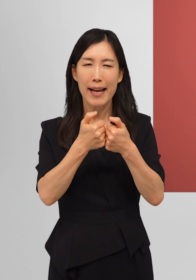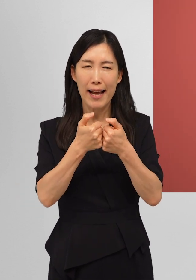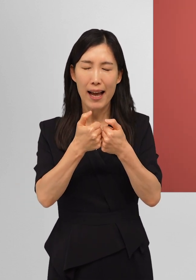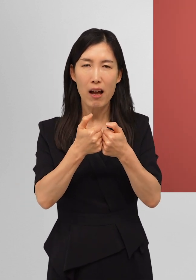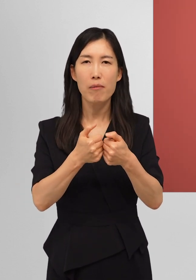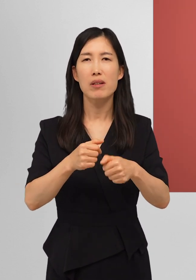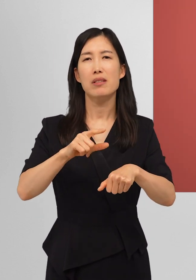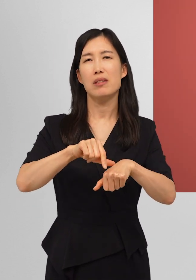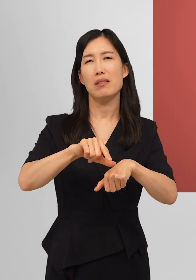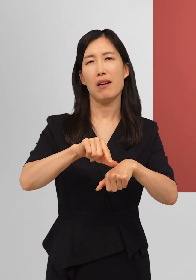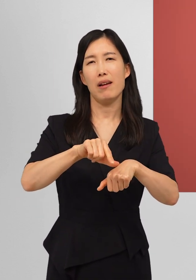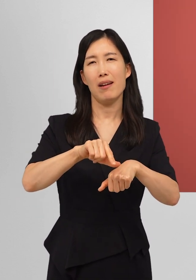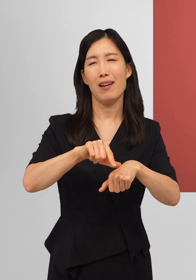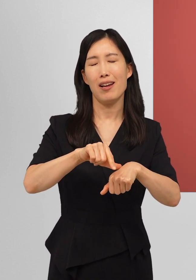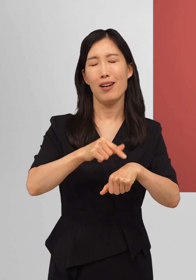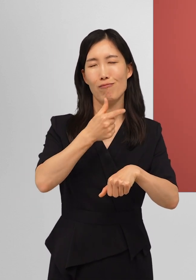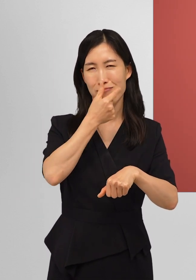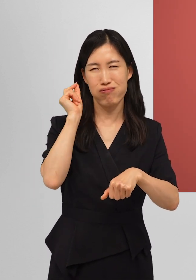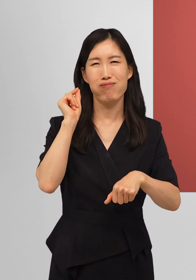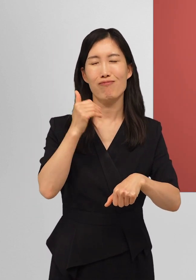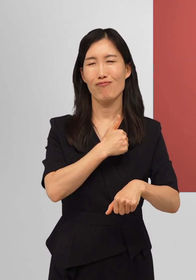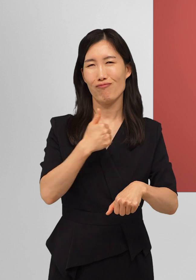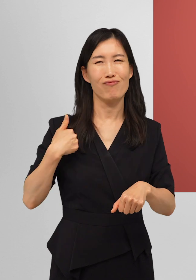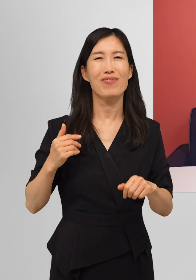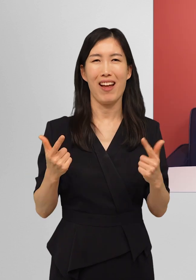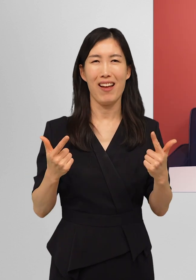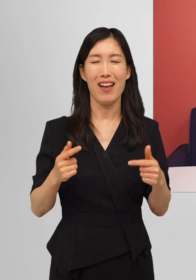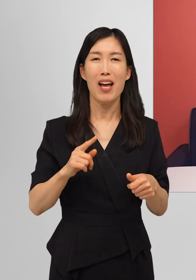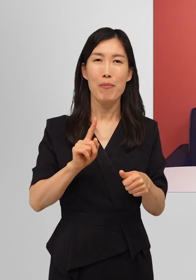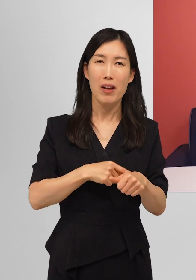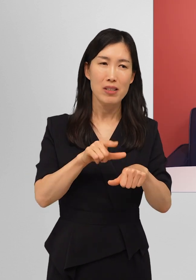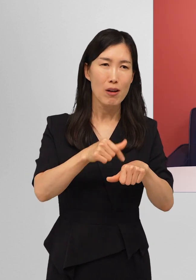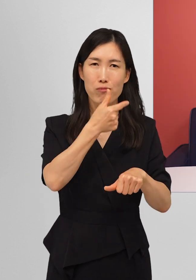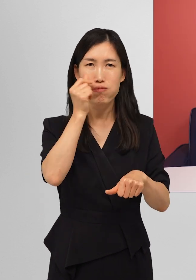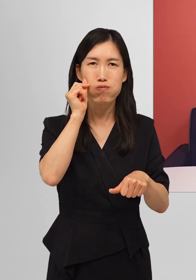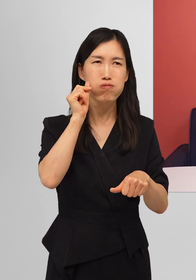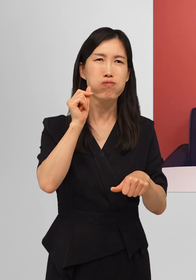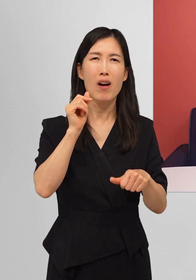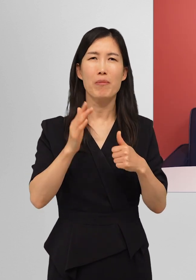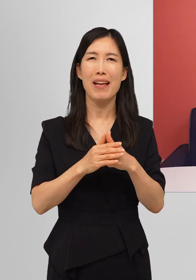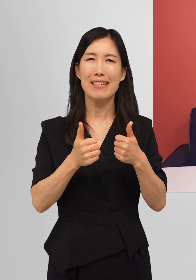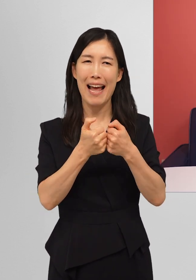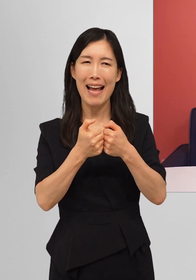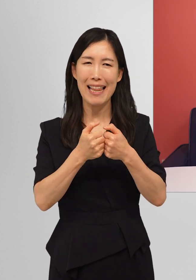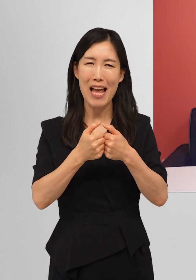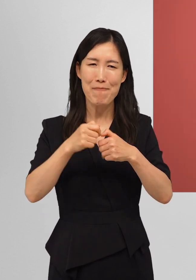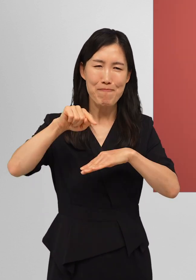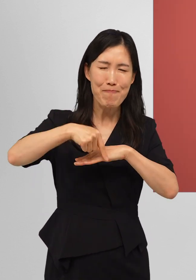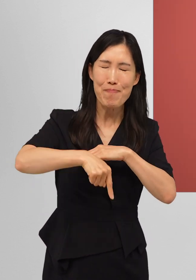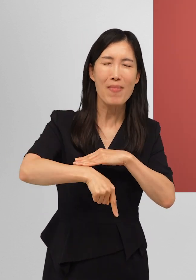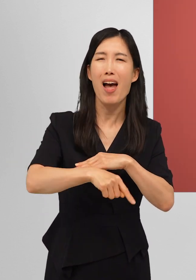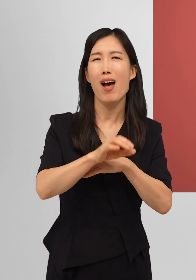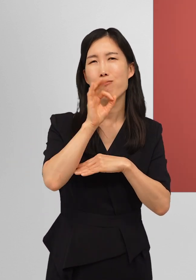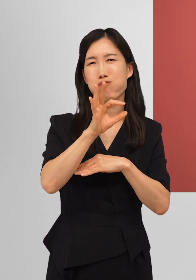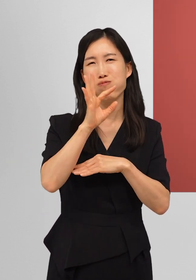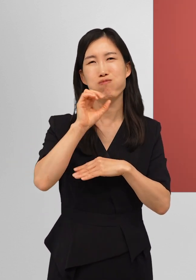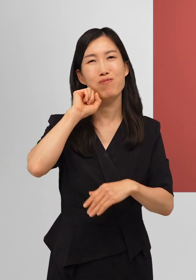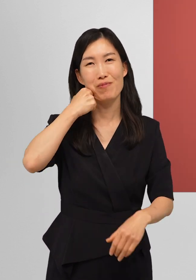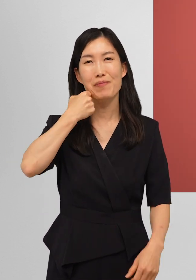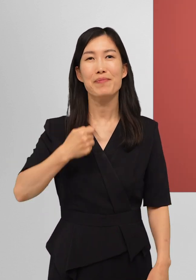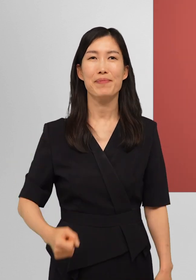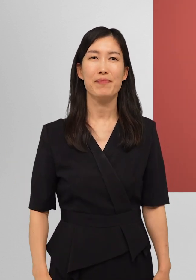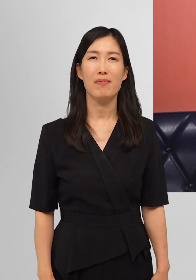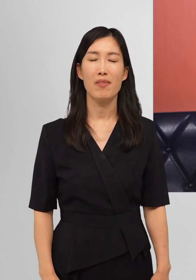시간이 주어지더라도 시간 자체가 충분하지 않습니다. 그러면 당연히 충분히 대화가 깊어질 가능성도 낮아지는